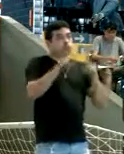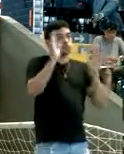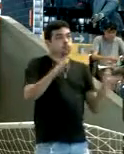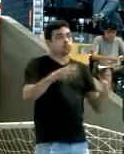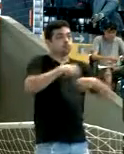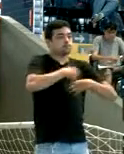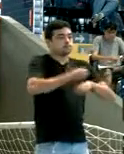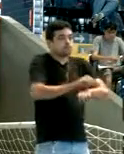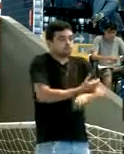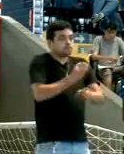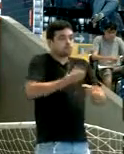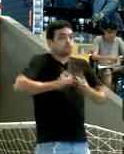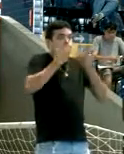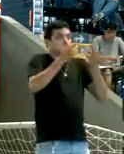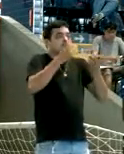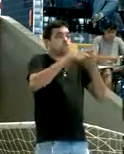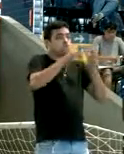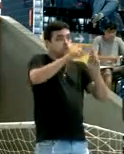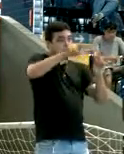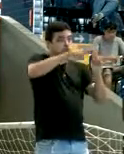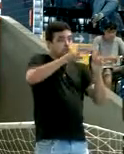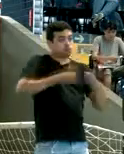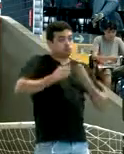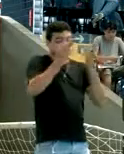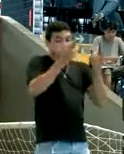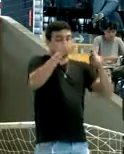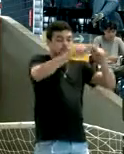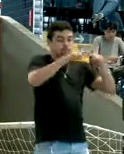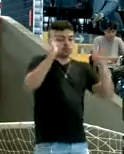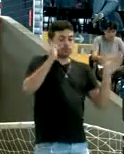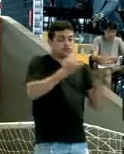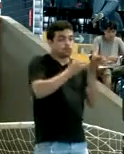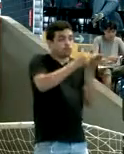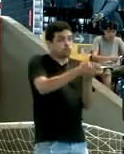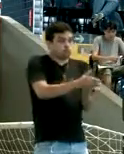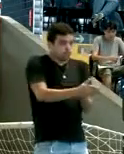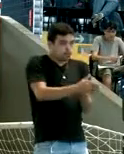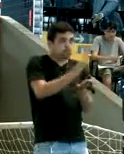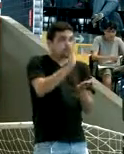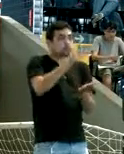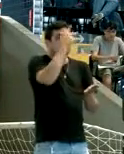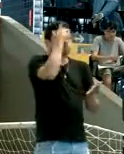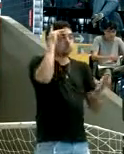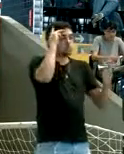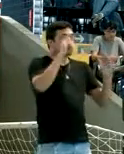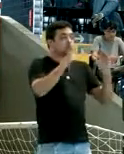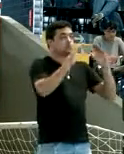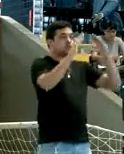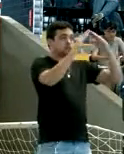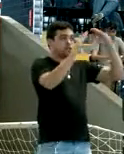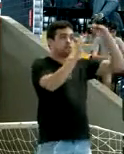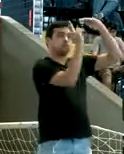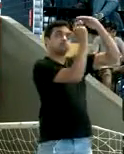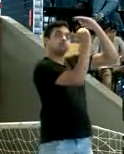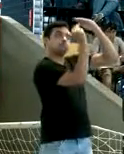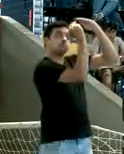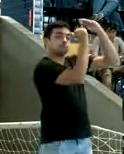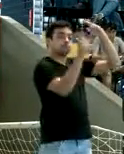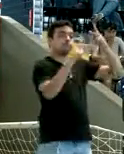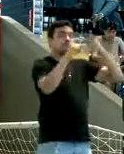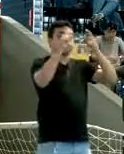de emoção e de religiosidade. Quando começam a surgir os afrescos, as esculturas